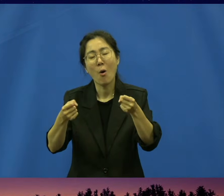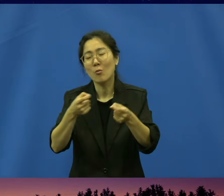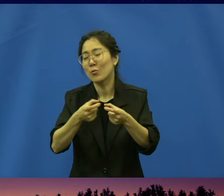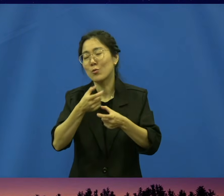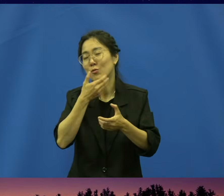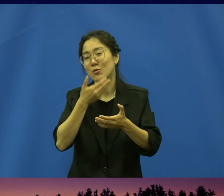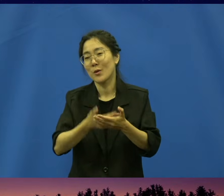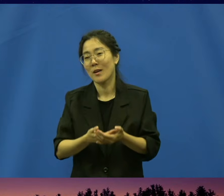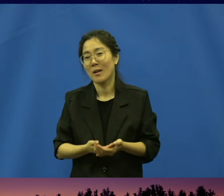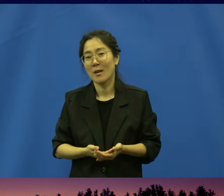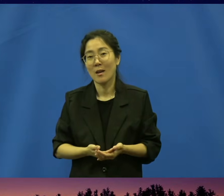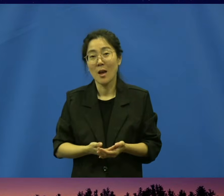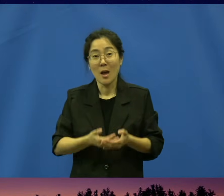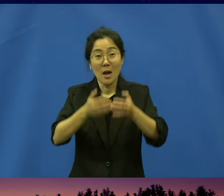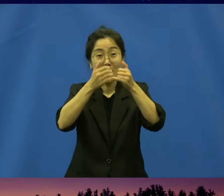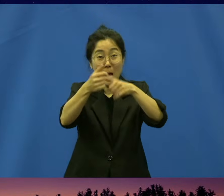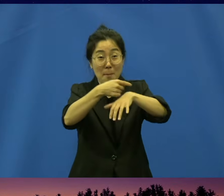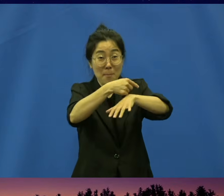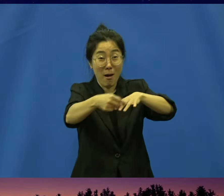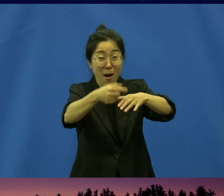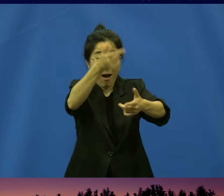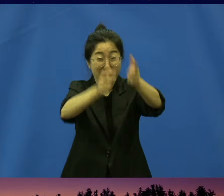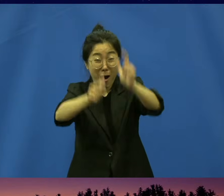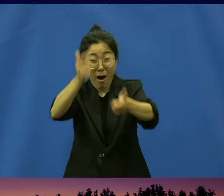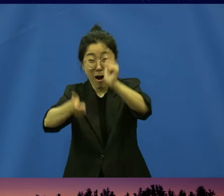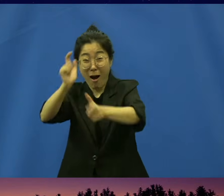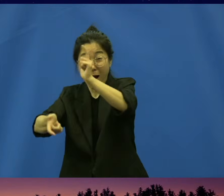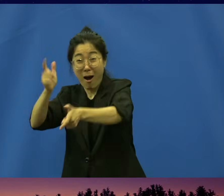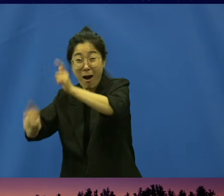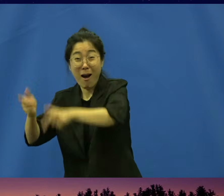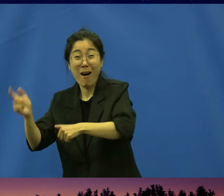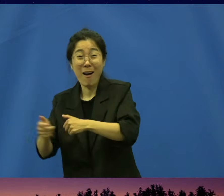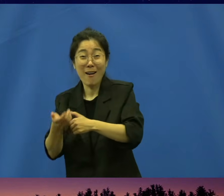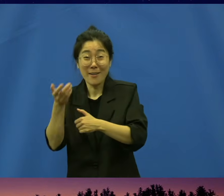이렇게 다양한 사람들이 모여가지고 이렇게 박진감 있는 사역을 해나가려고 하면